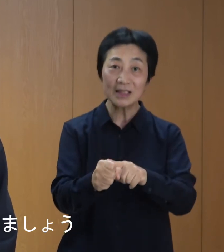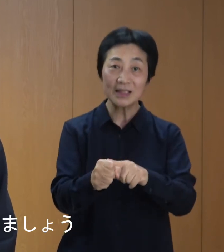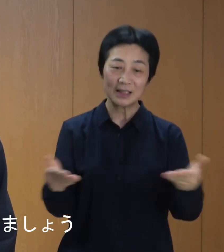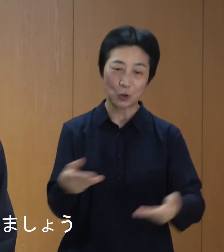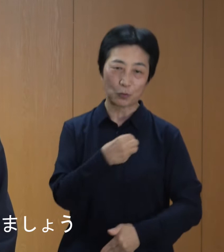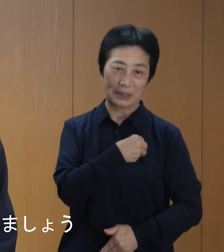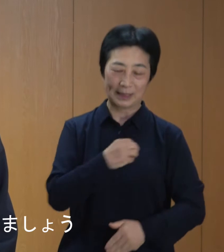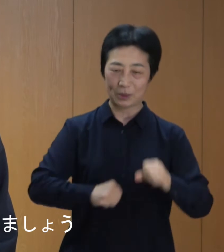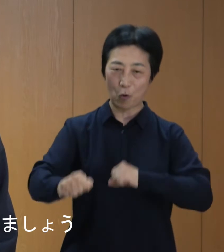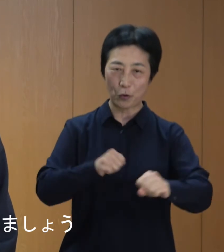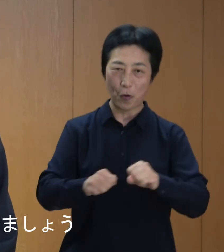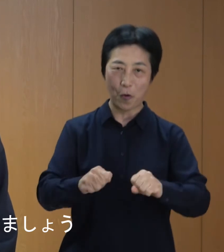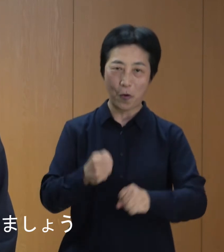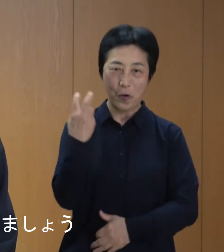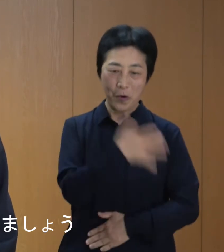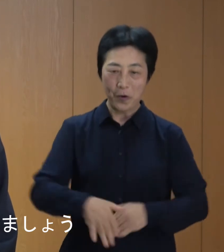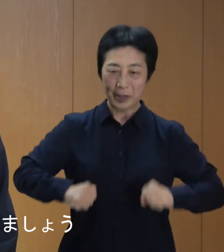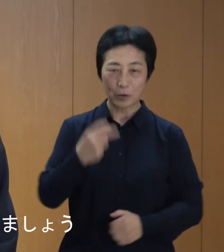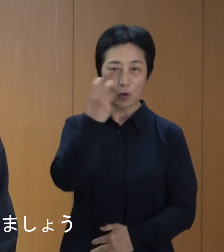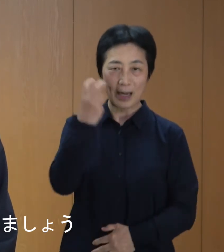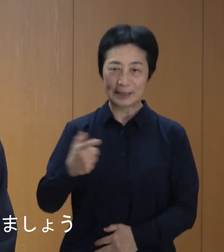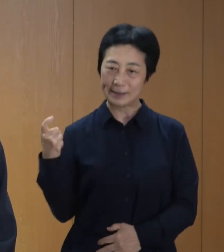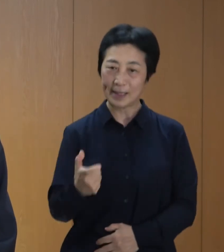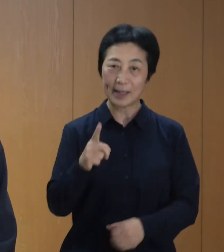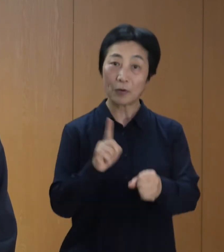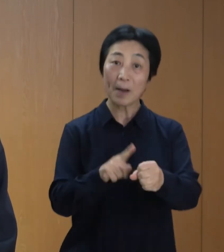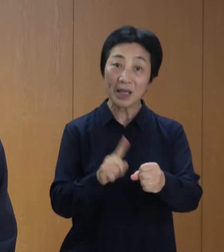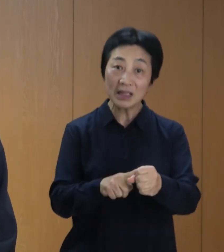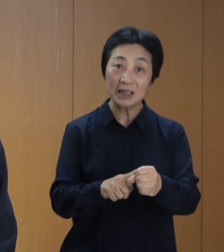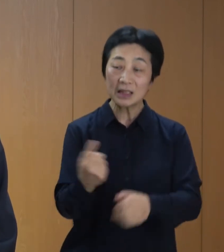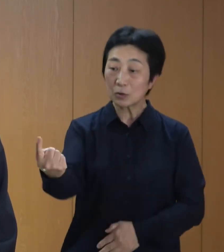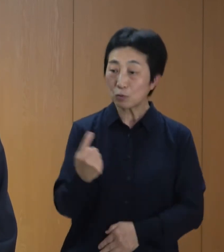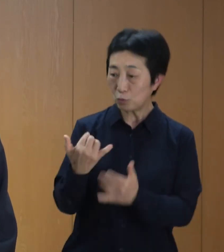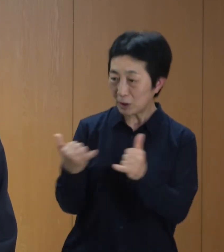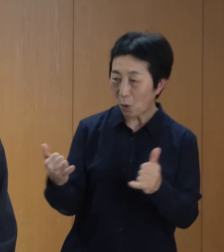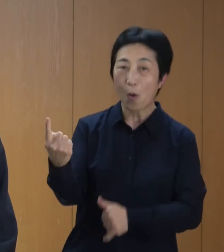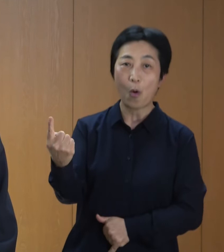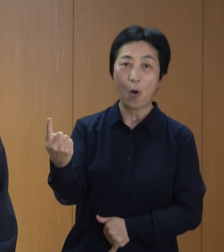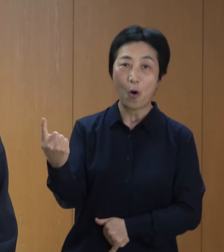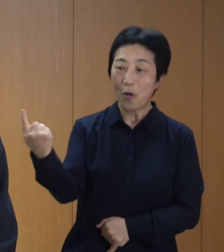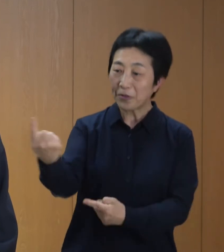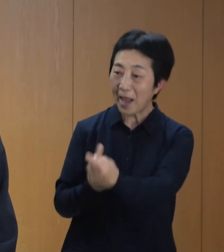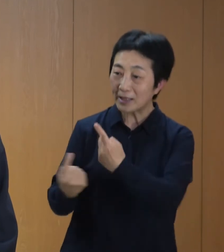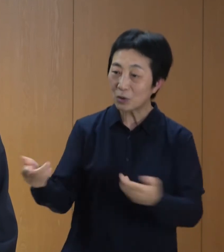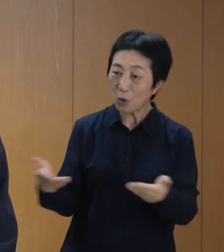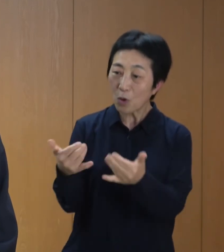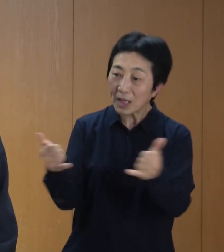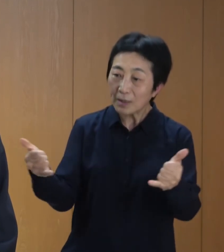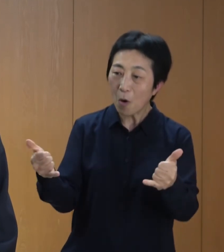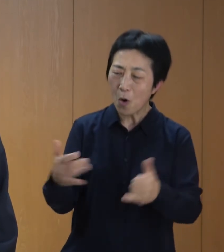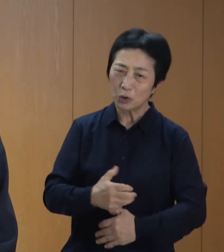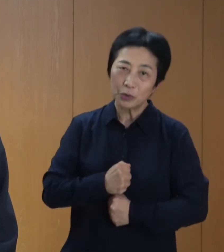ともに、来訪者、出入り業者に対しても注意を促してください。3つに、学内で感染が